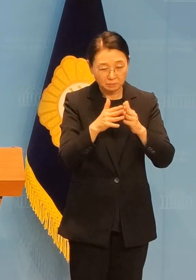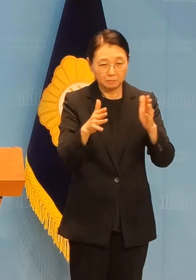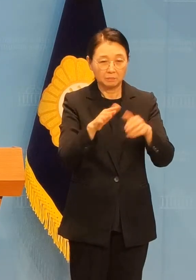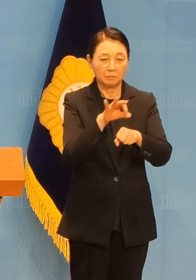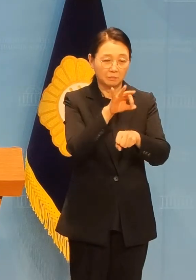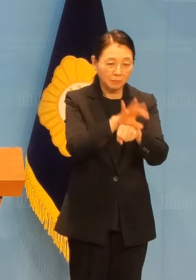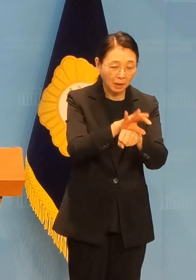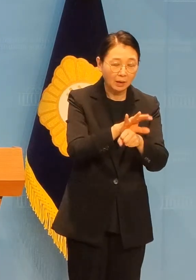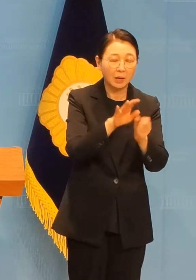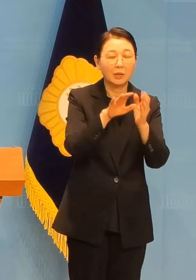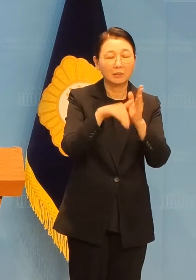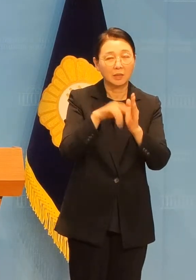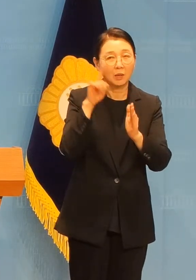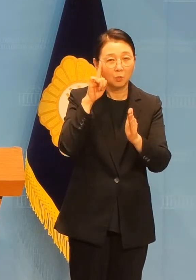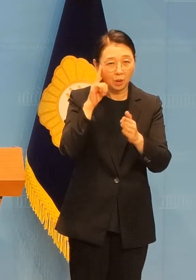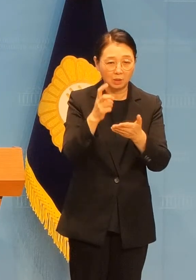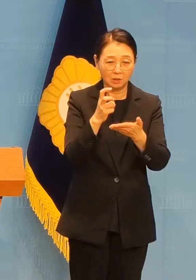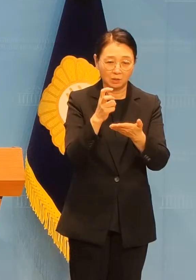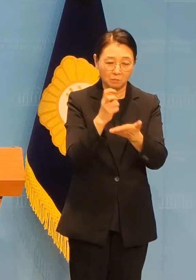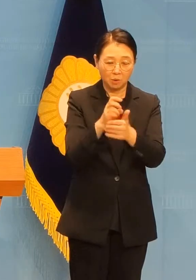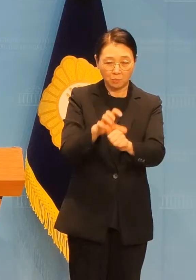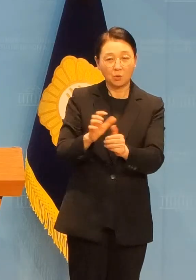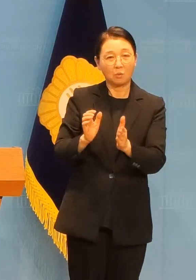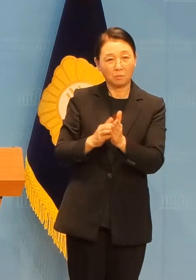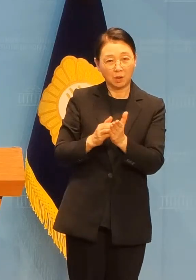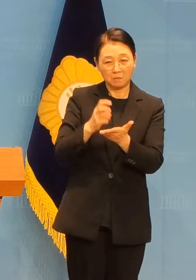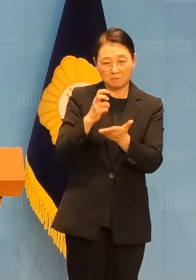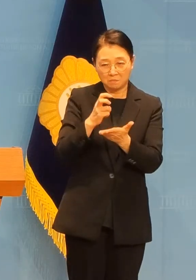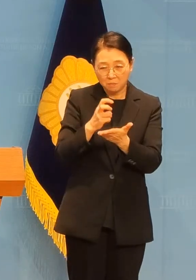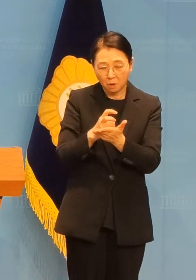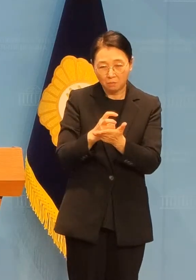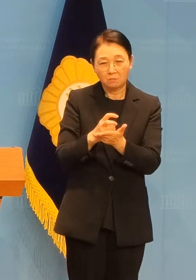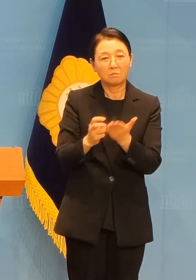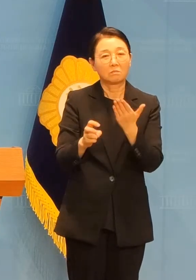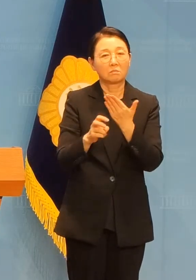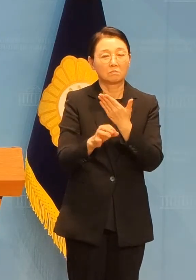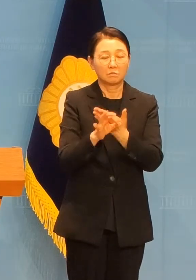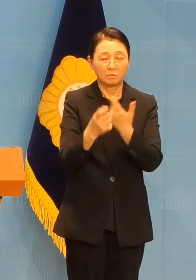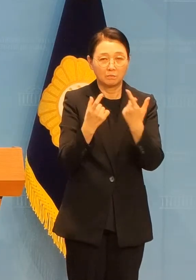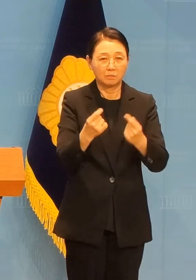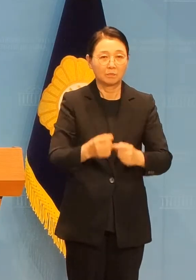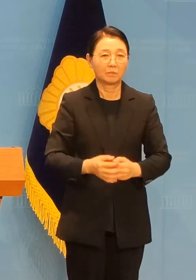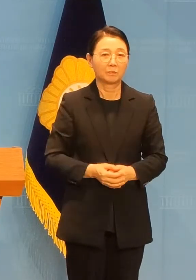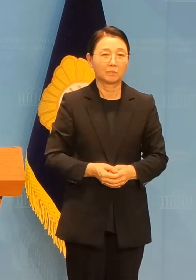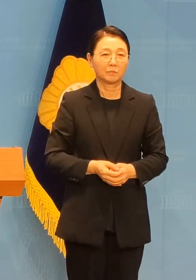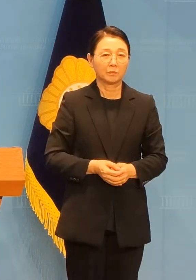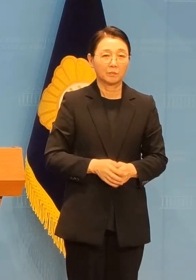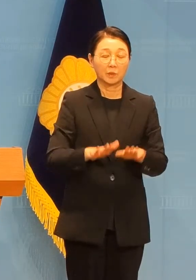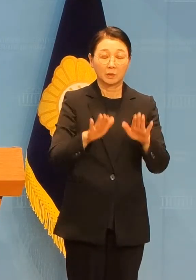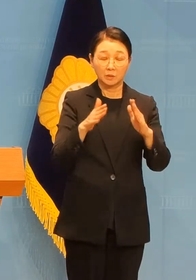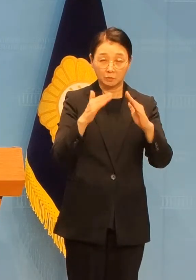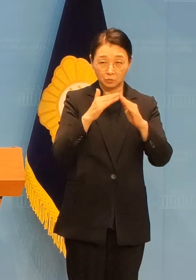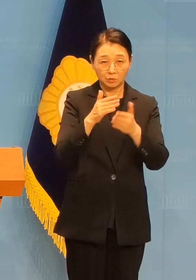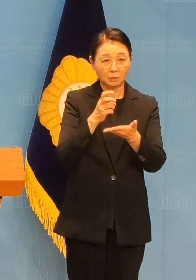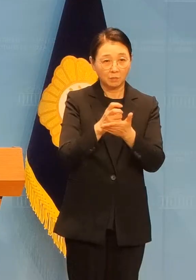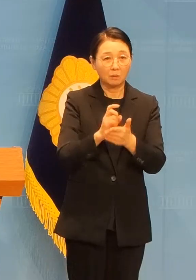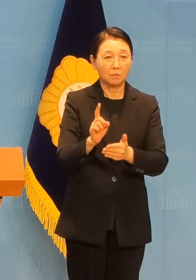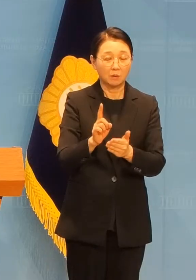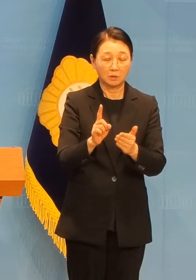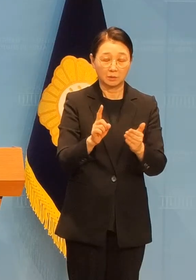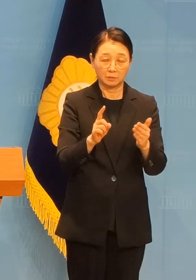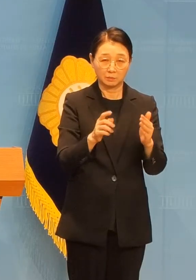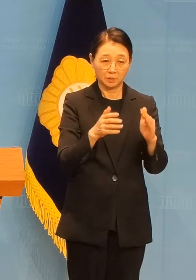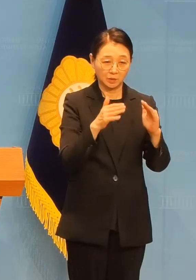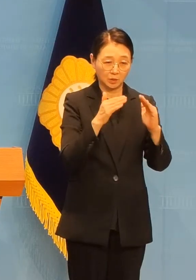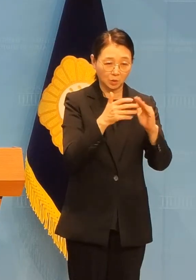교란이자 법 위반 여부를 엄정히 따져야 할 사안입니다. 현행 주택법은 거짓이나 그